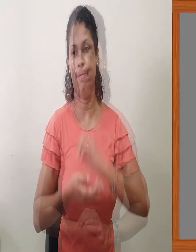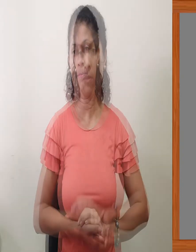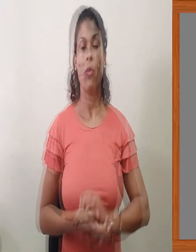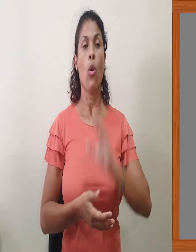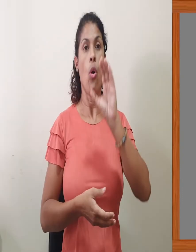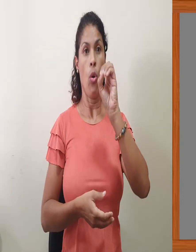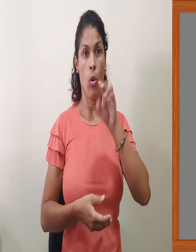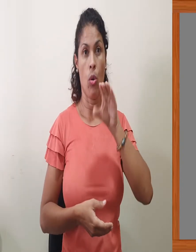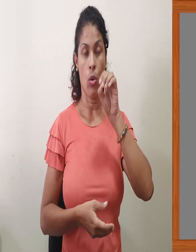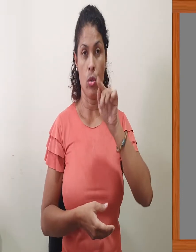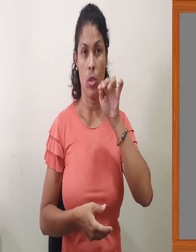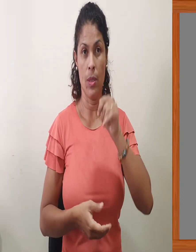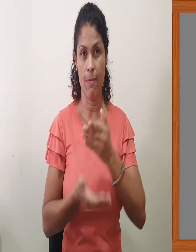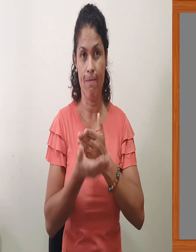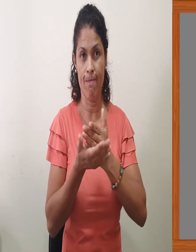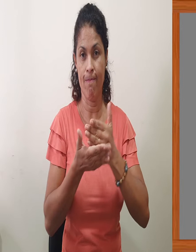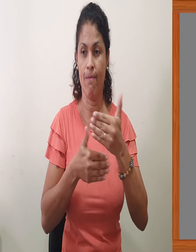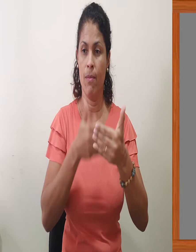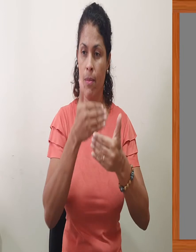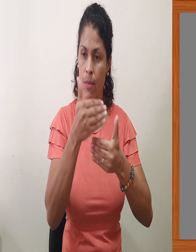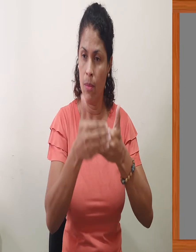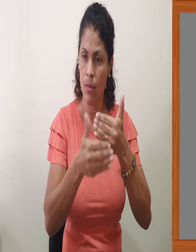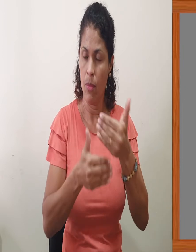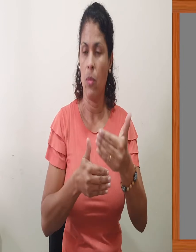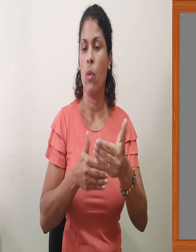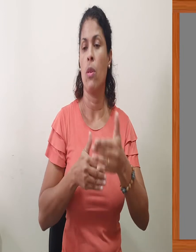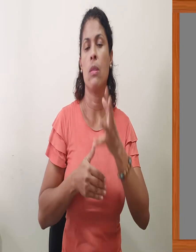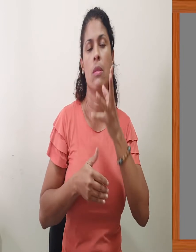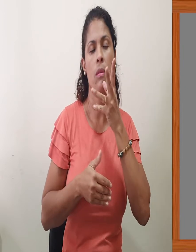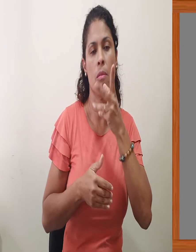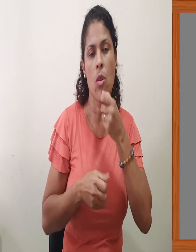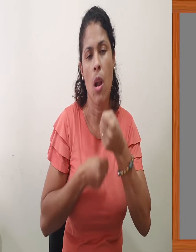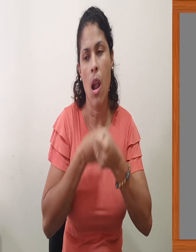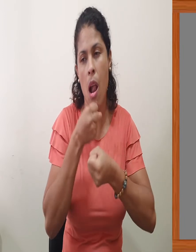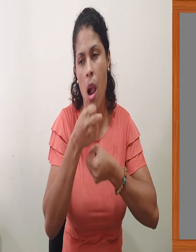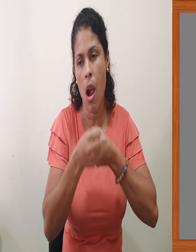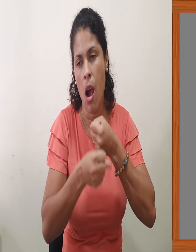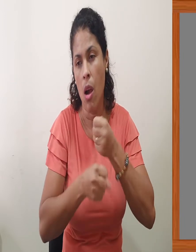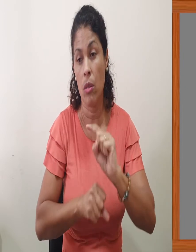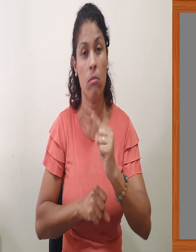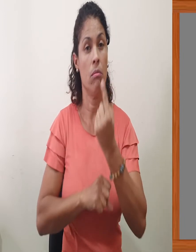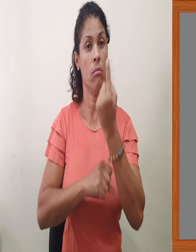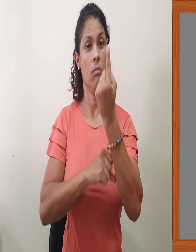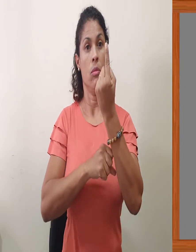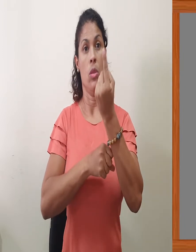mecanismos que nós vamos estudar daqui a pouquinho, levam à formação do tumor